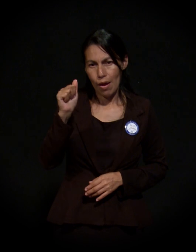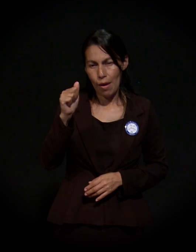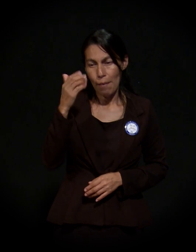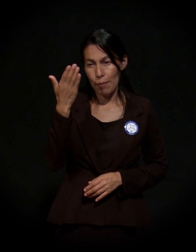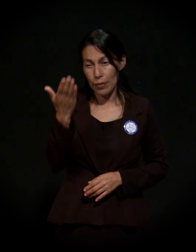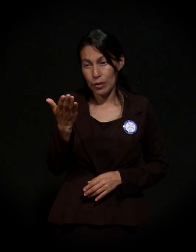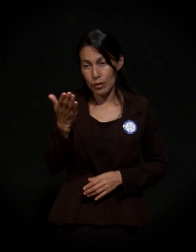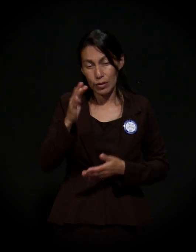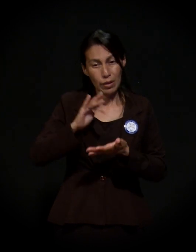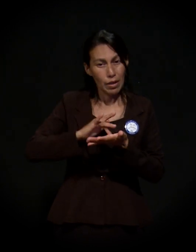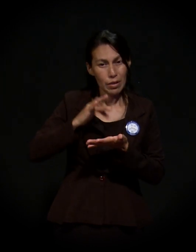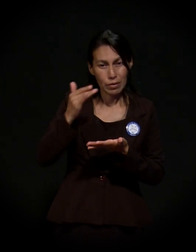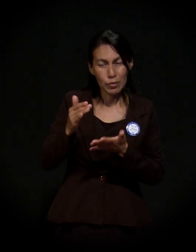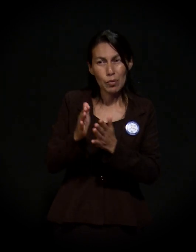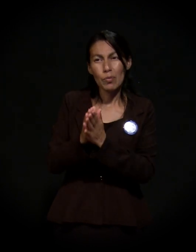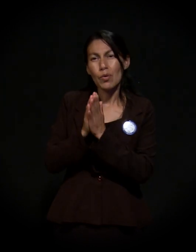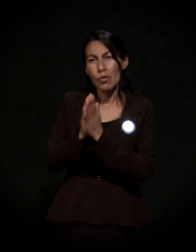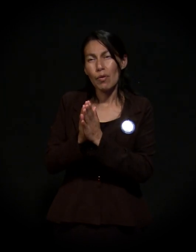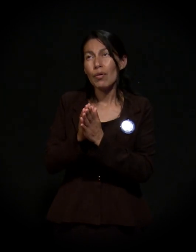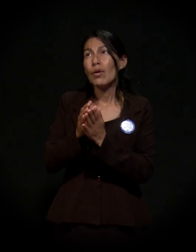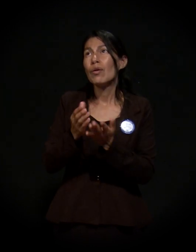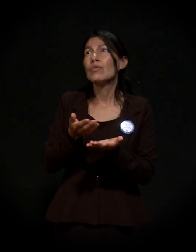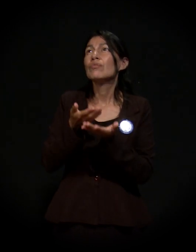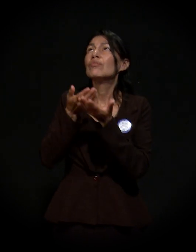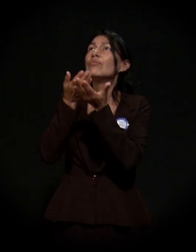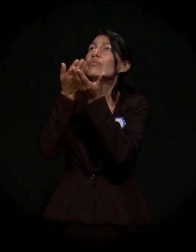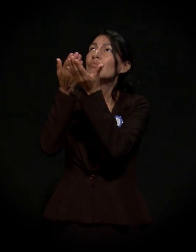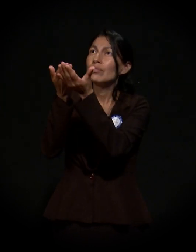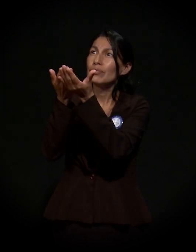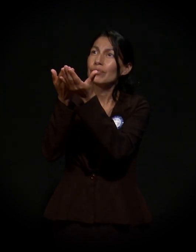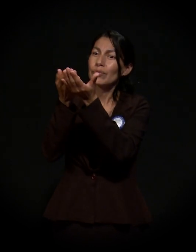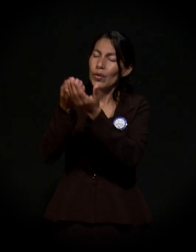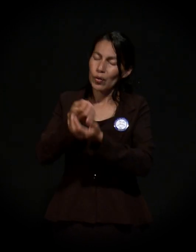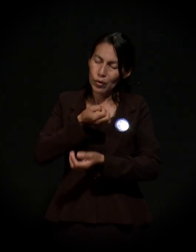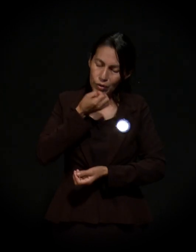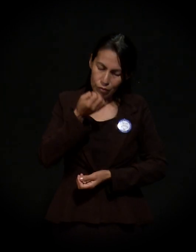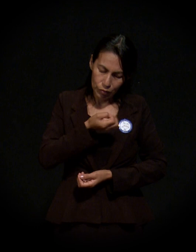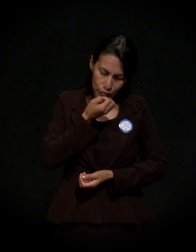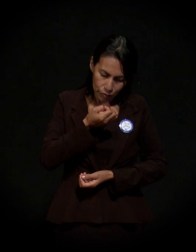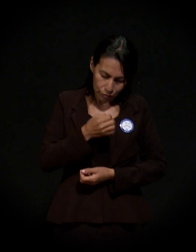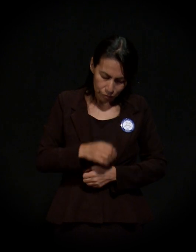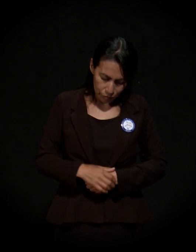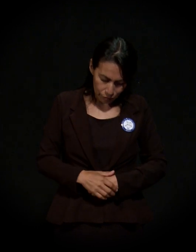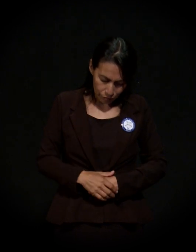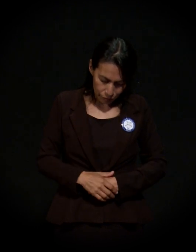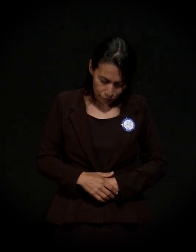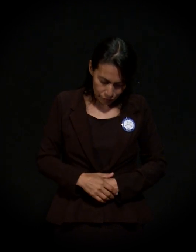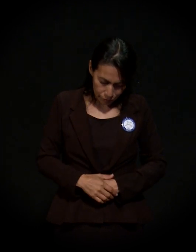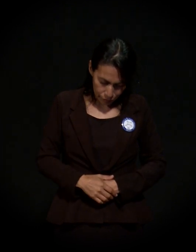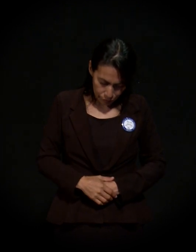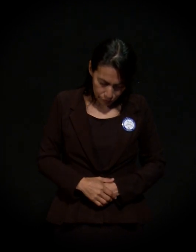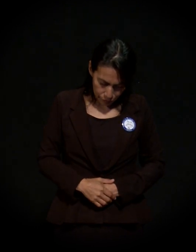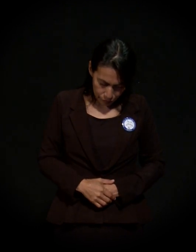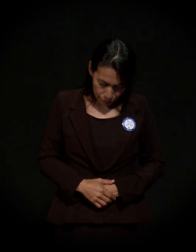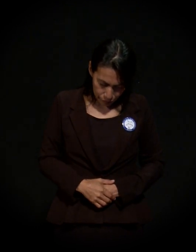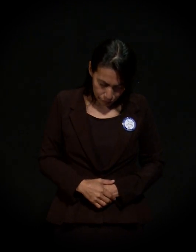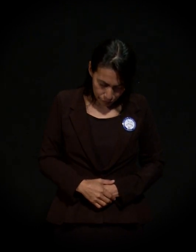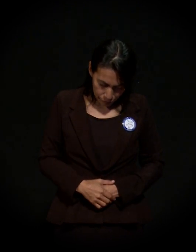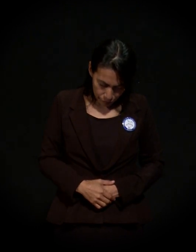dirija estas peticiones y agradecimientos a Dios. Oremos.